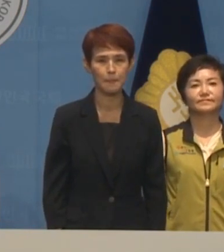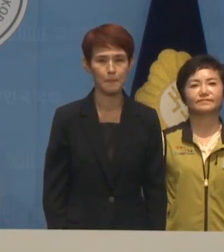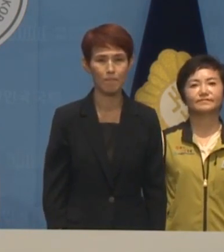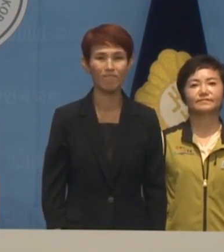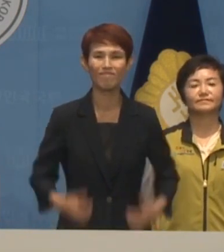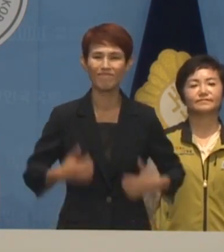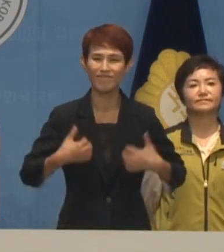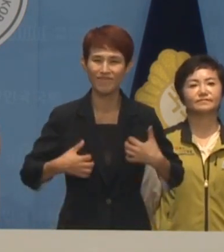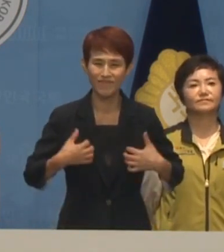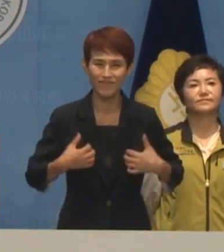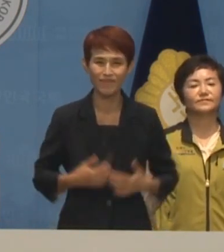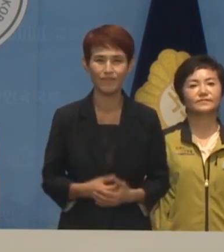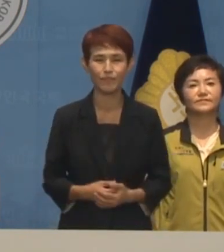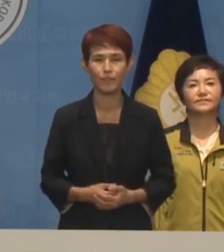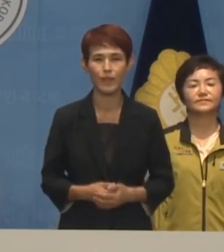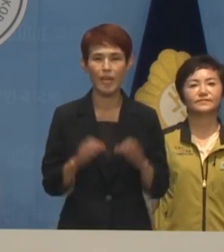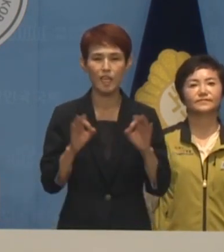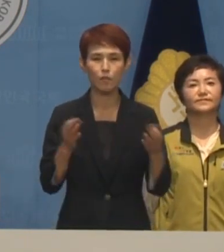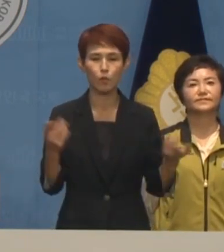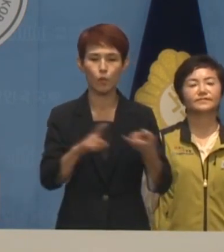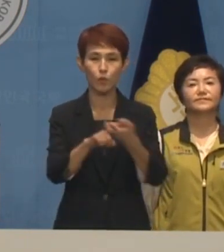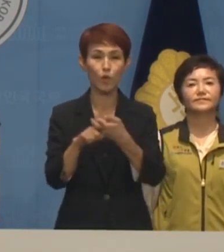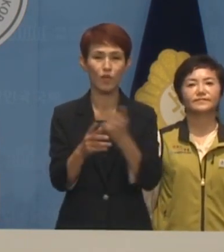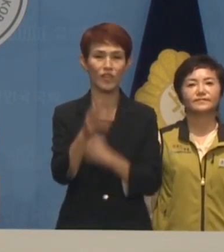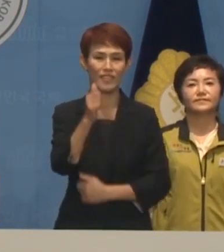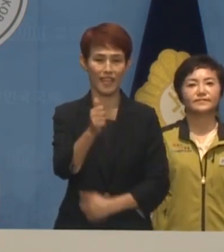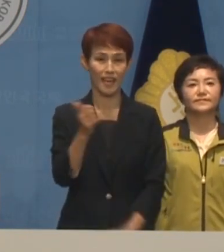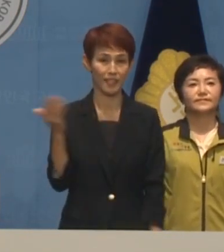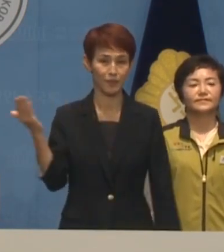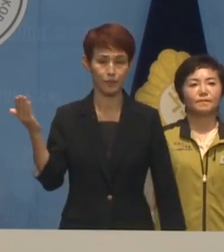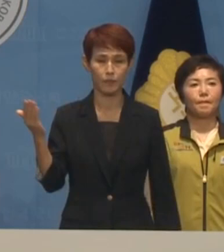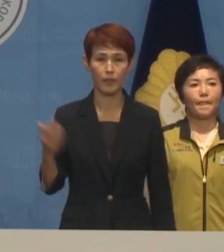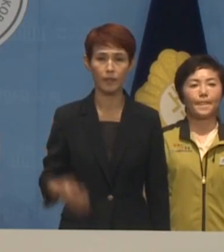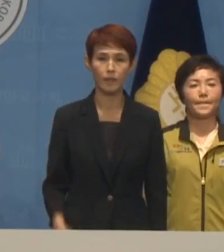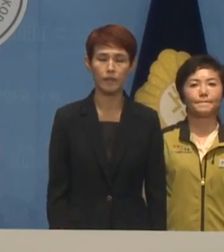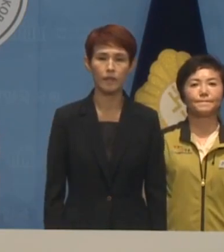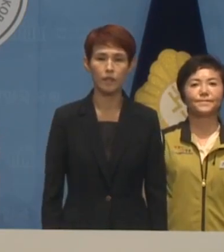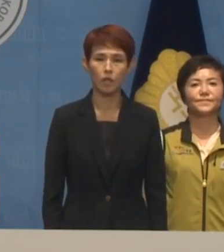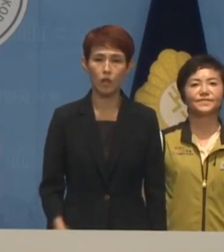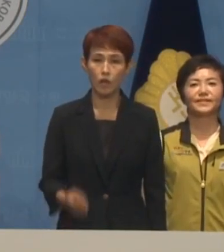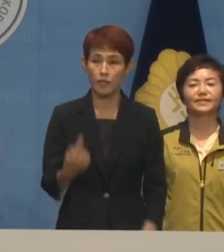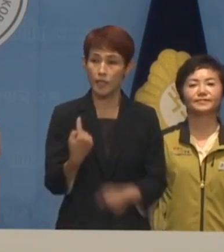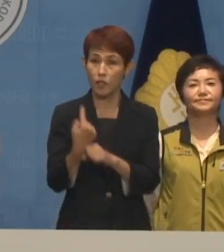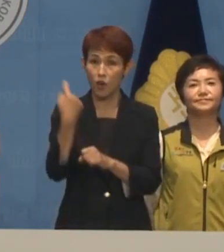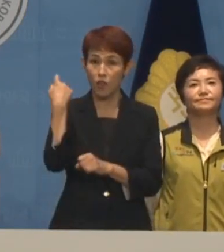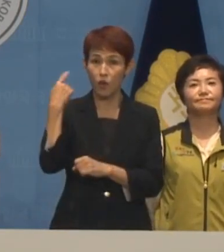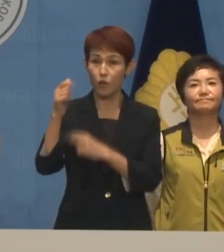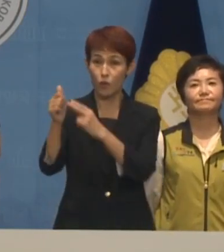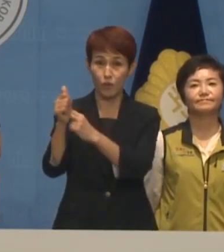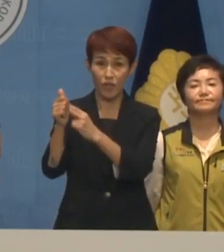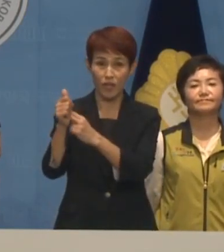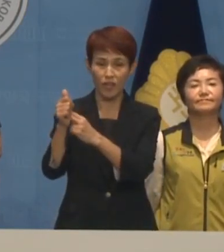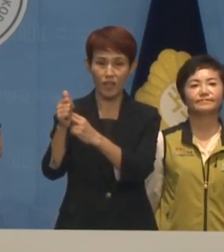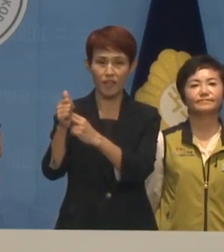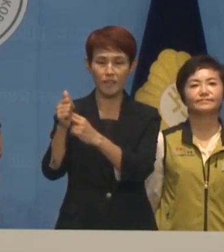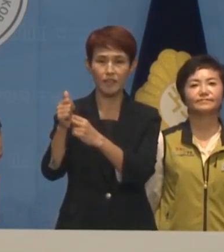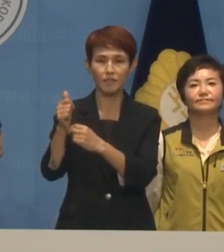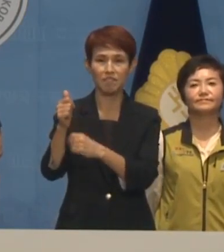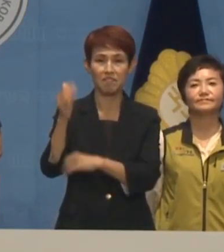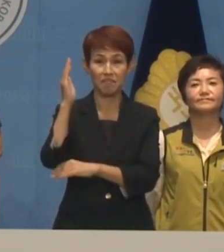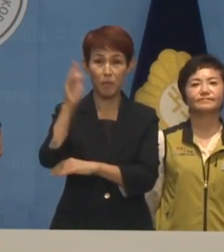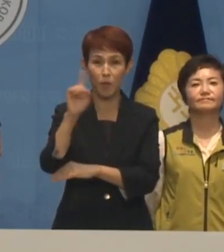예, 반갑습니다. 금융노조위원장 김영선입니다. 작년 한 미국 교수가 EBS 다큐멘터리에 출연해 이렇게